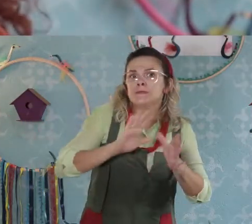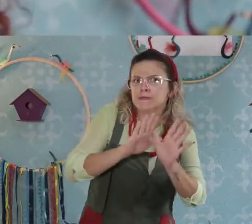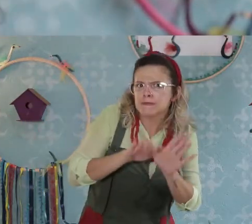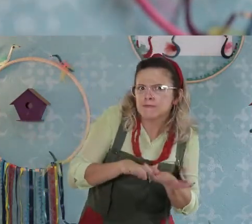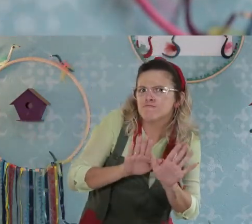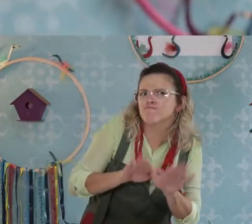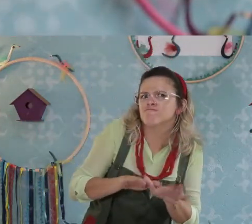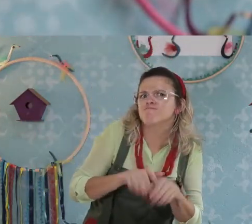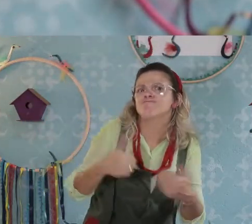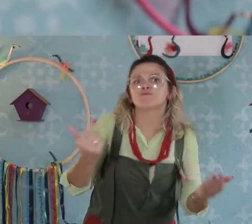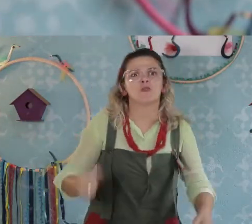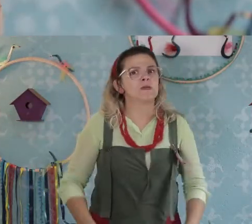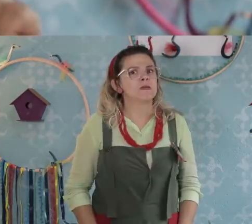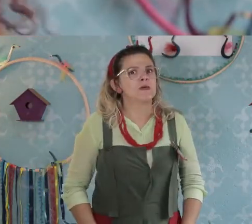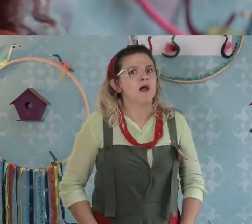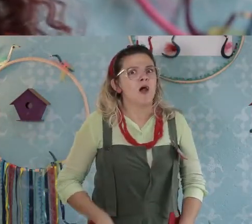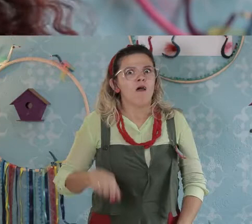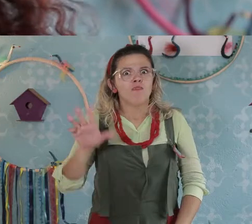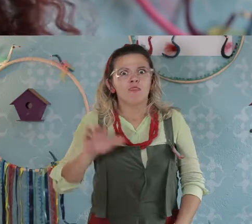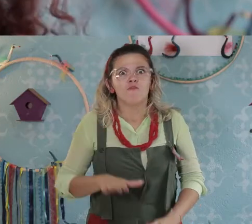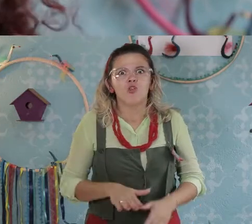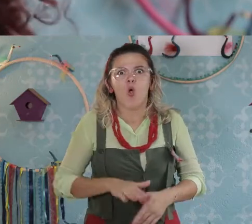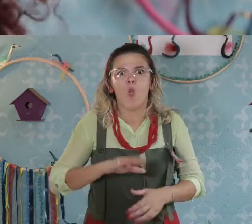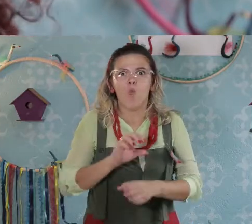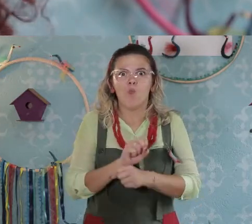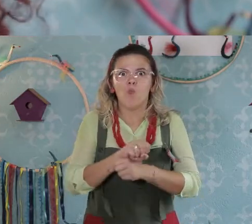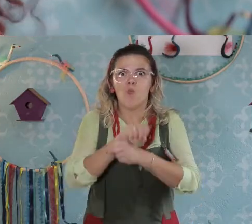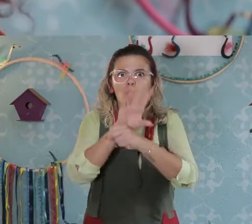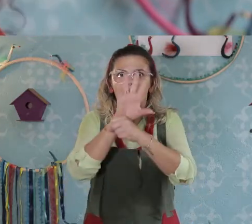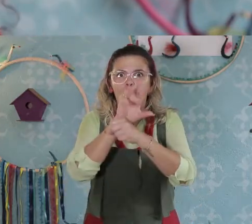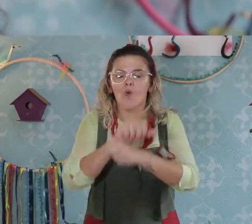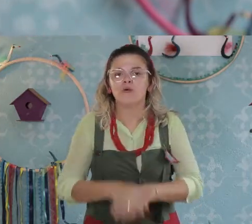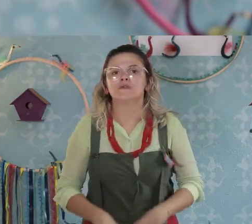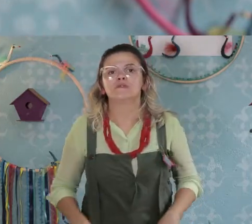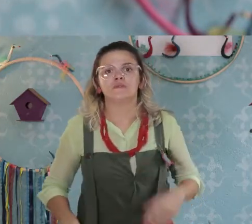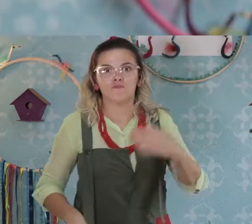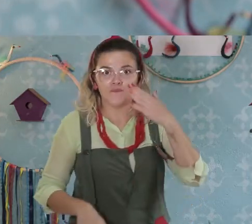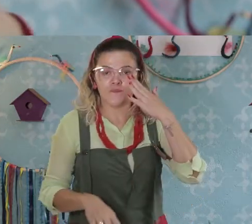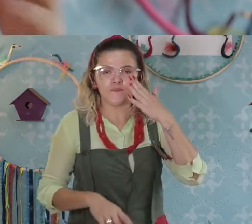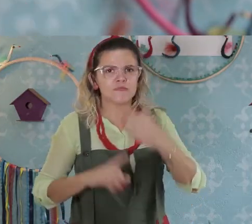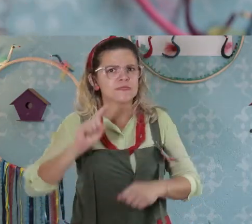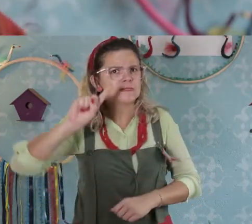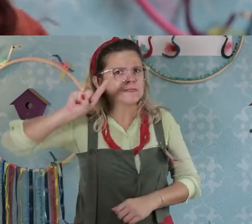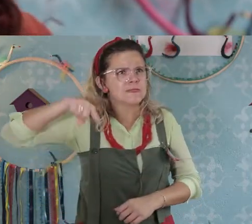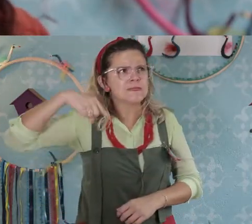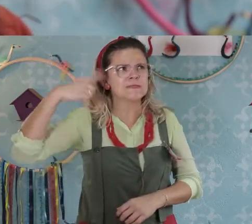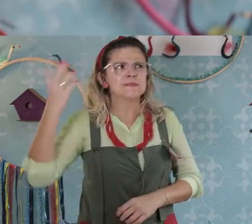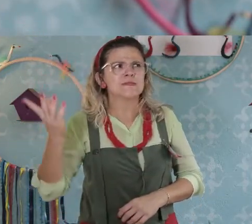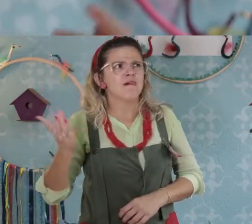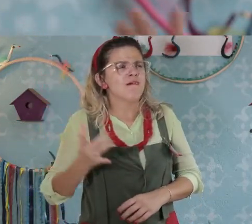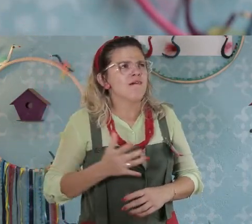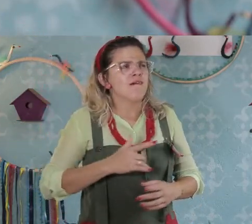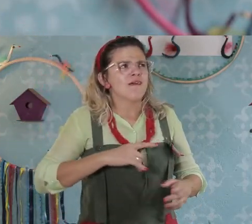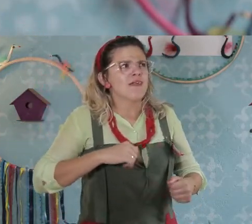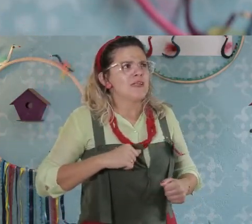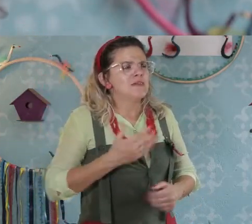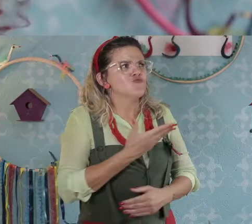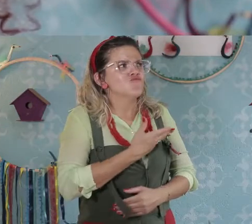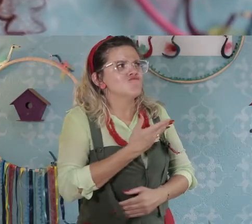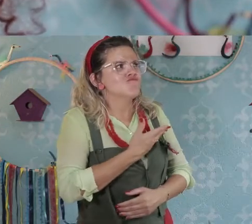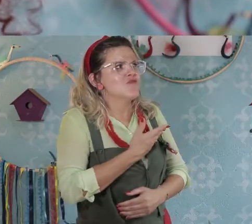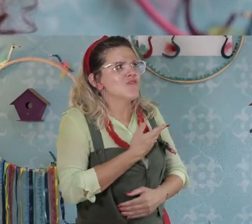da comadre Fulozinha. Teve até a história do boto cor-de-rosa. E assim os amigos iam se inspirando